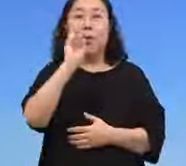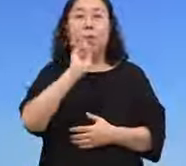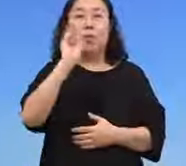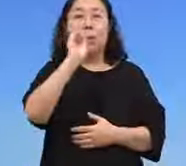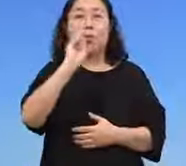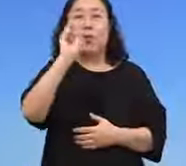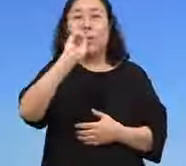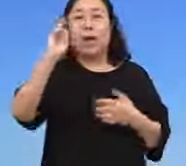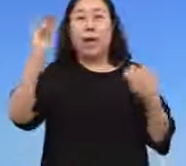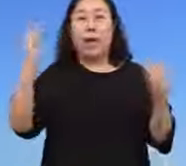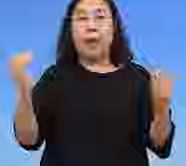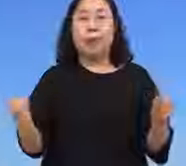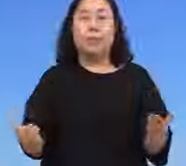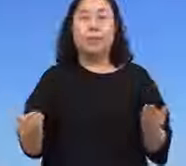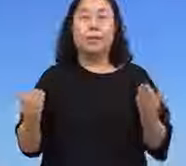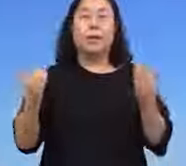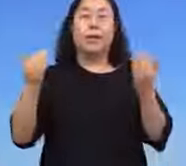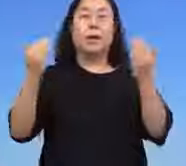노래합니다.